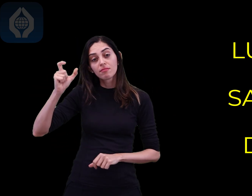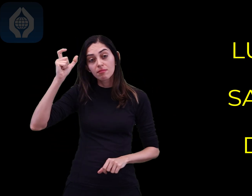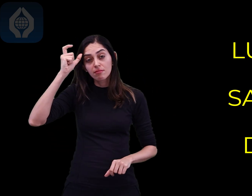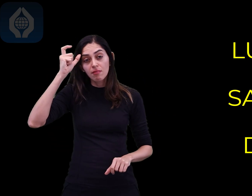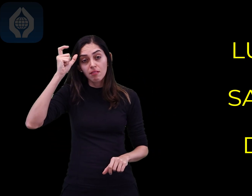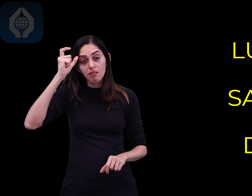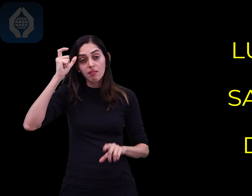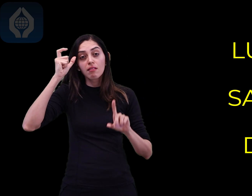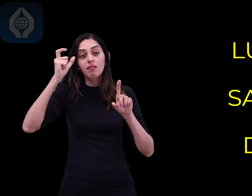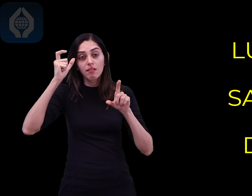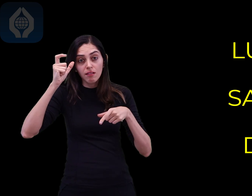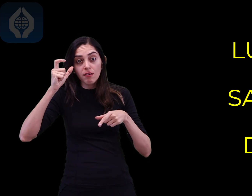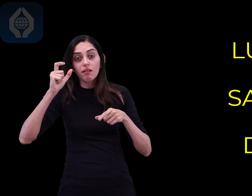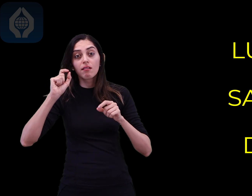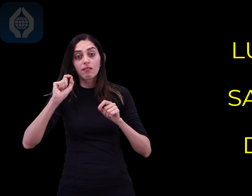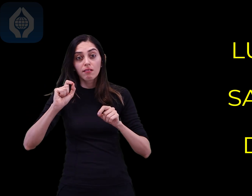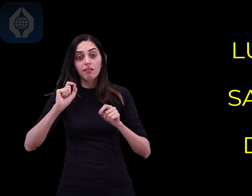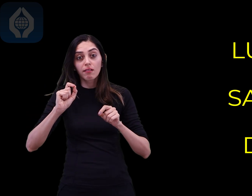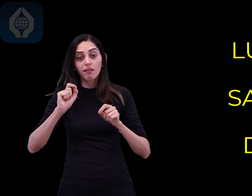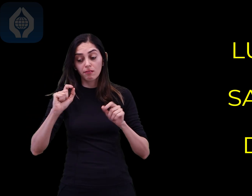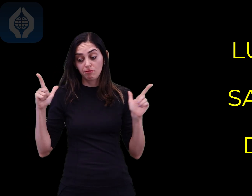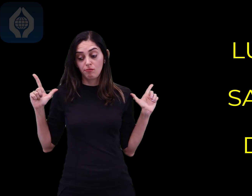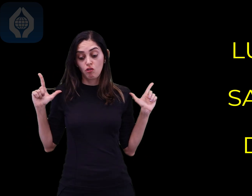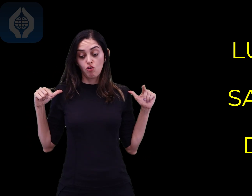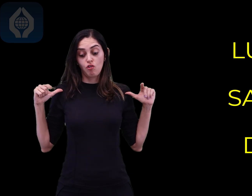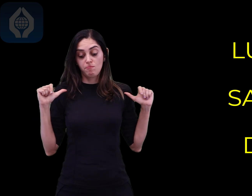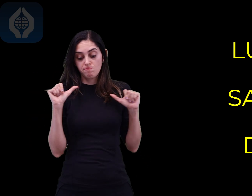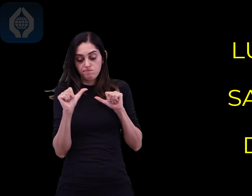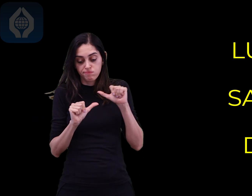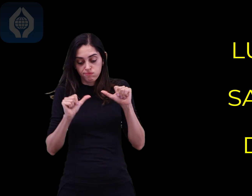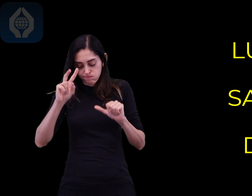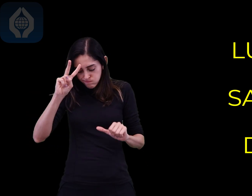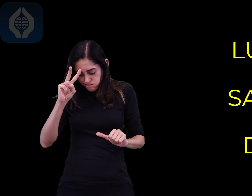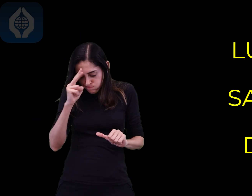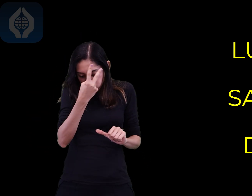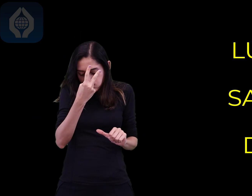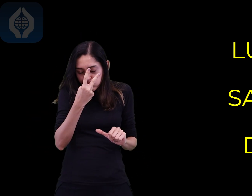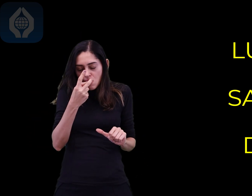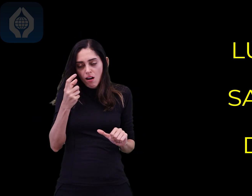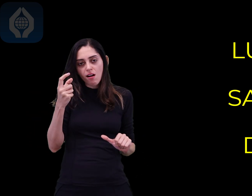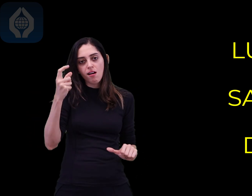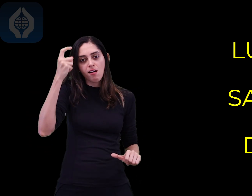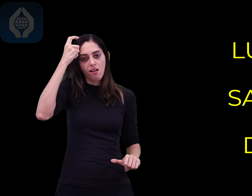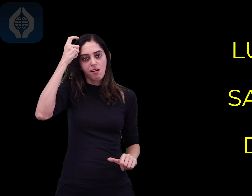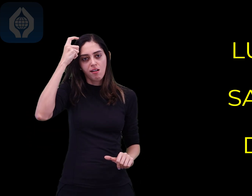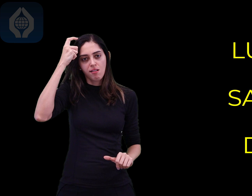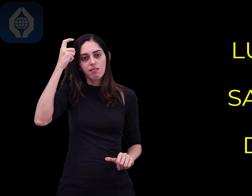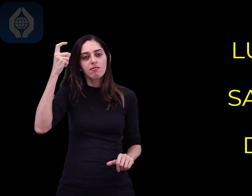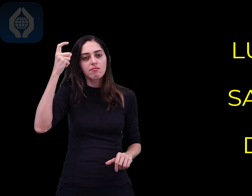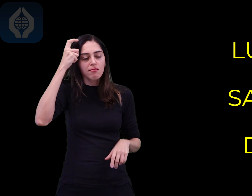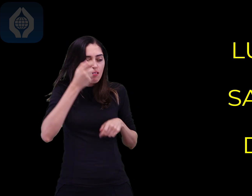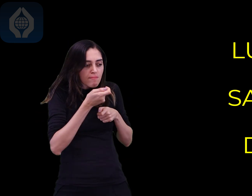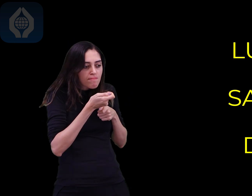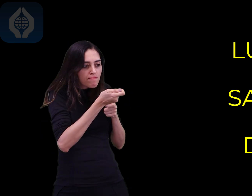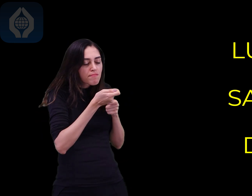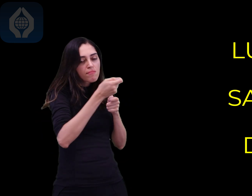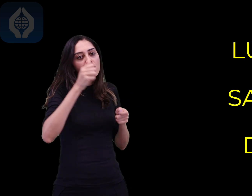então, Satanás, também conhecido como Diabo, tem sido continuamente mau. Satanás